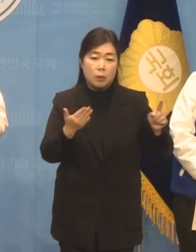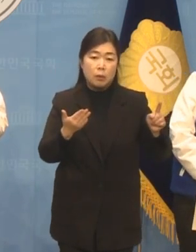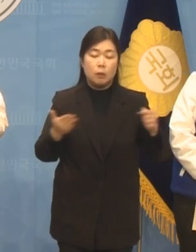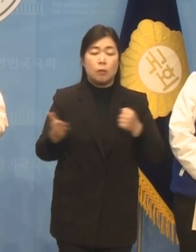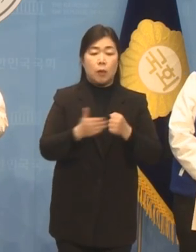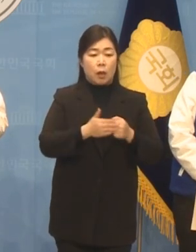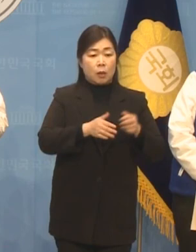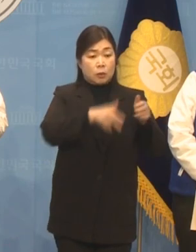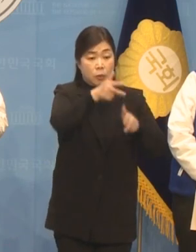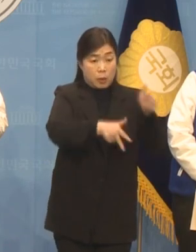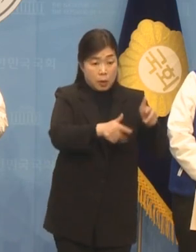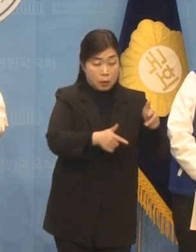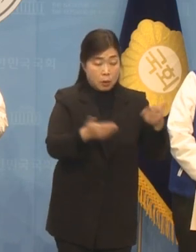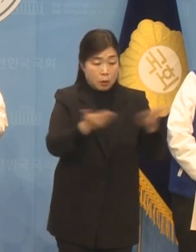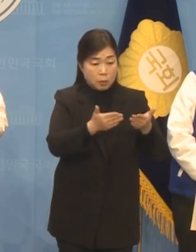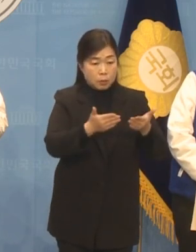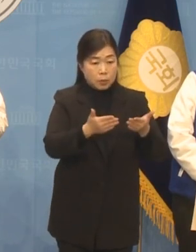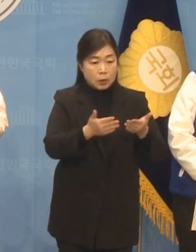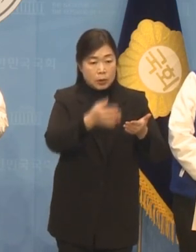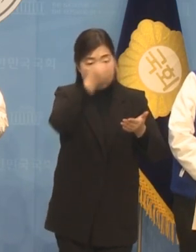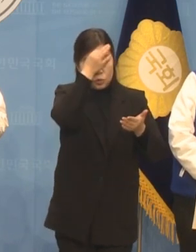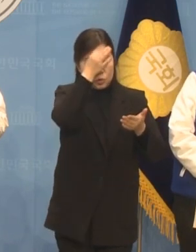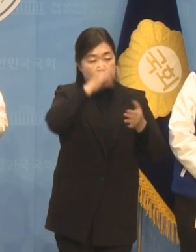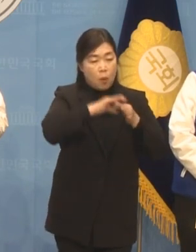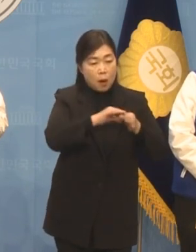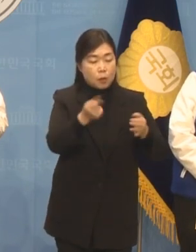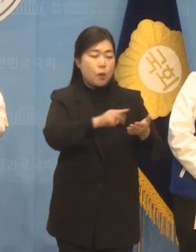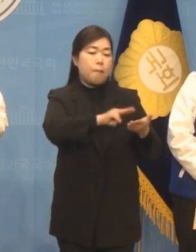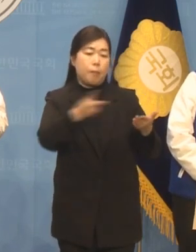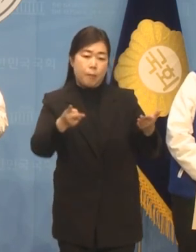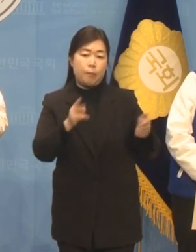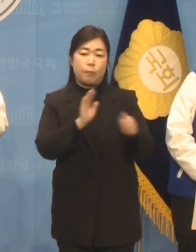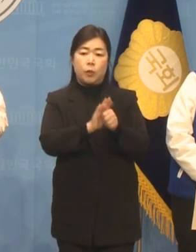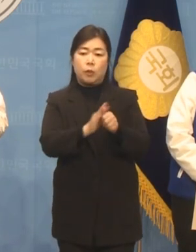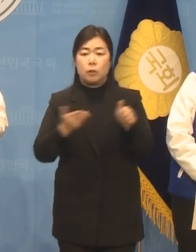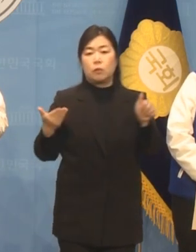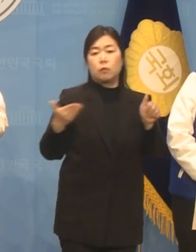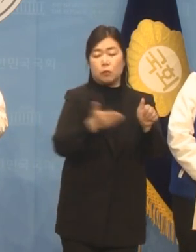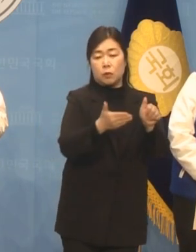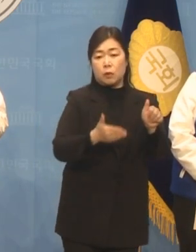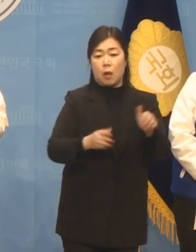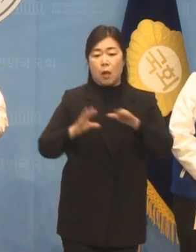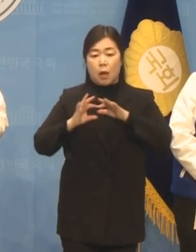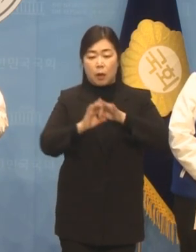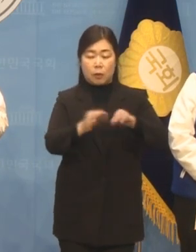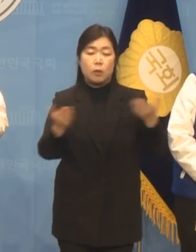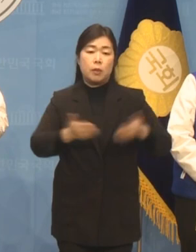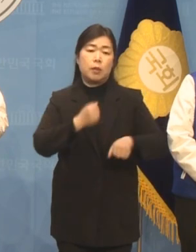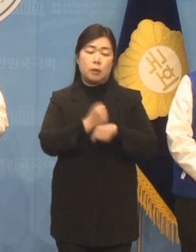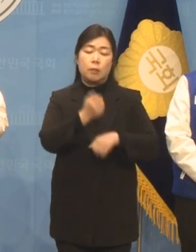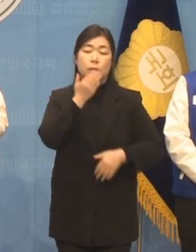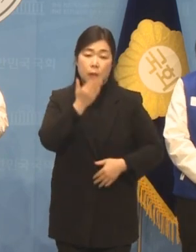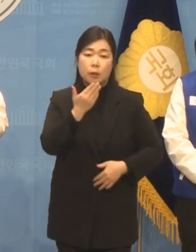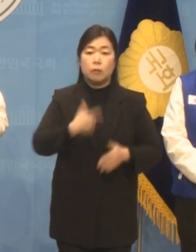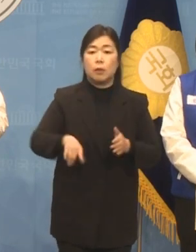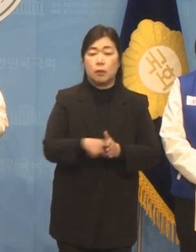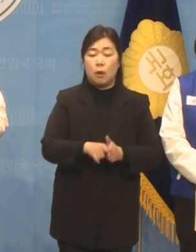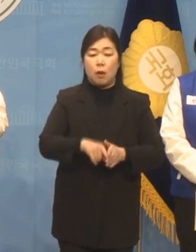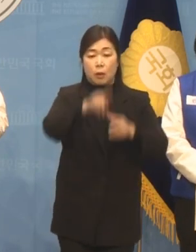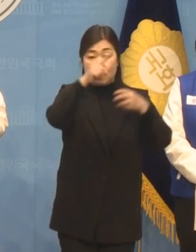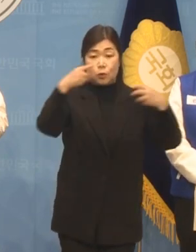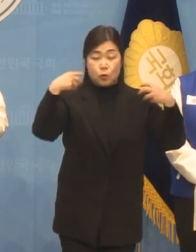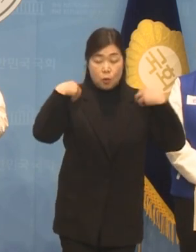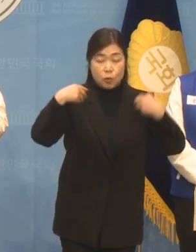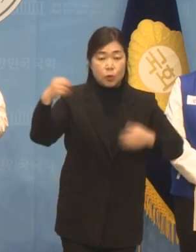전환 등을 지원하는 내용을 포함하고 이를 지속적이고 일관성 있게 추진하기 위해 정부기관, 관련 연구기관